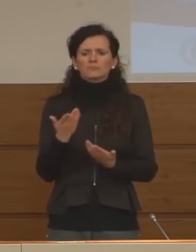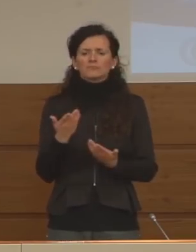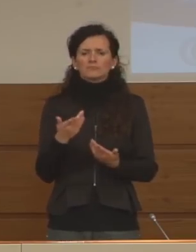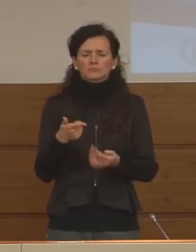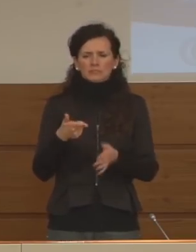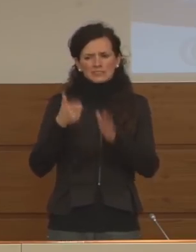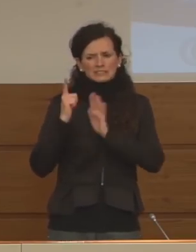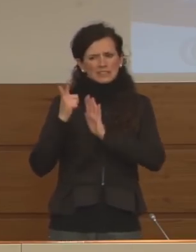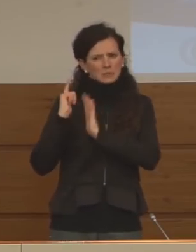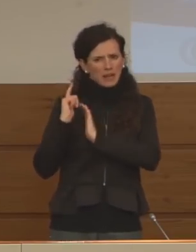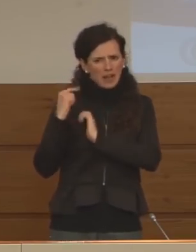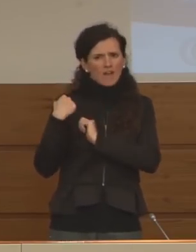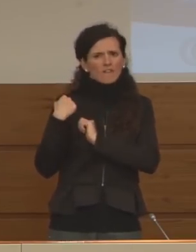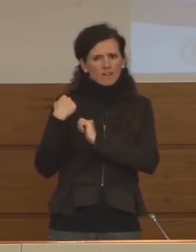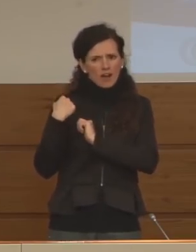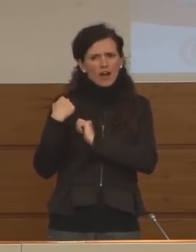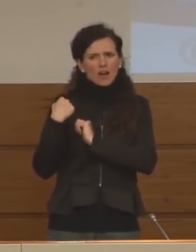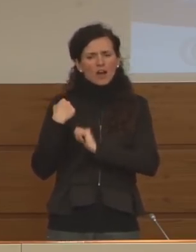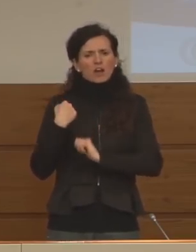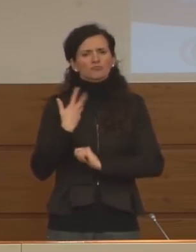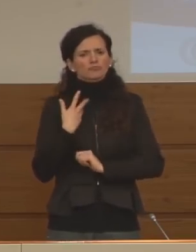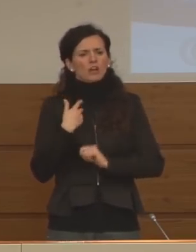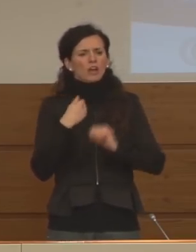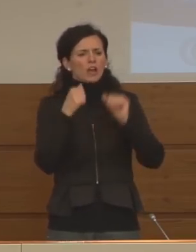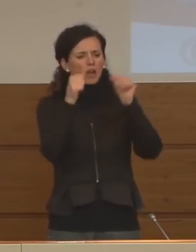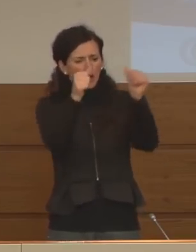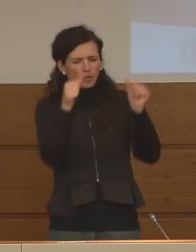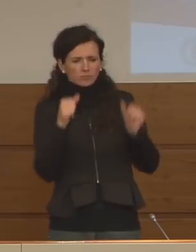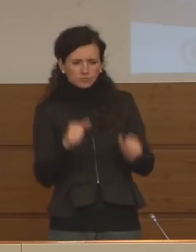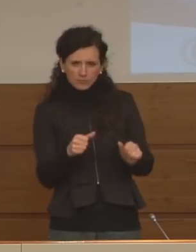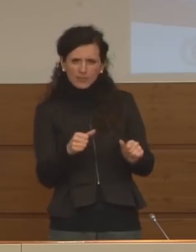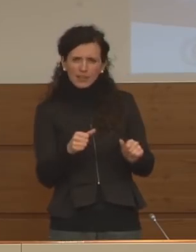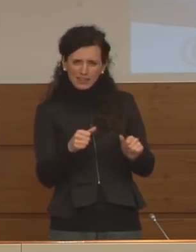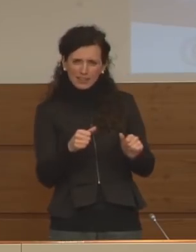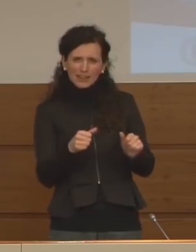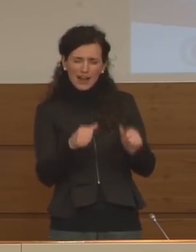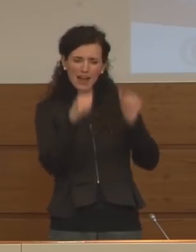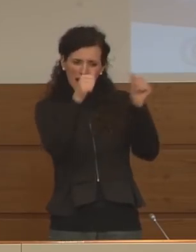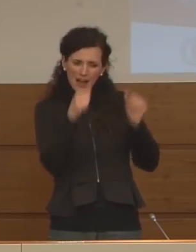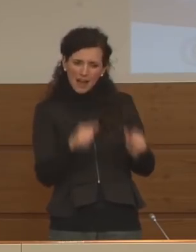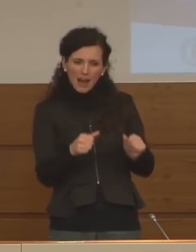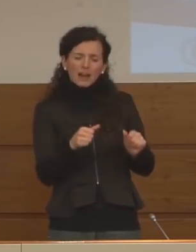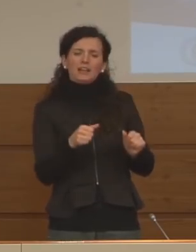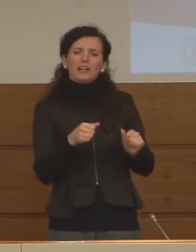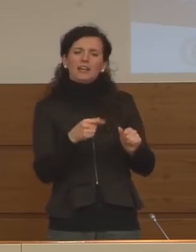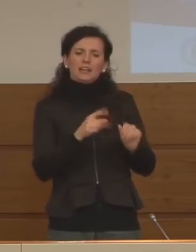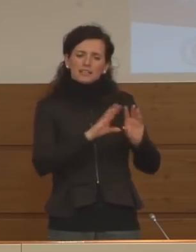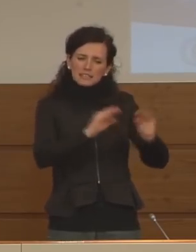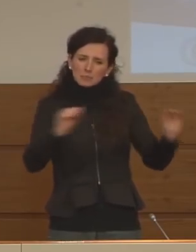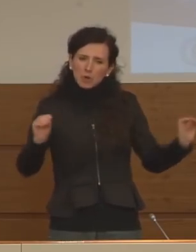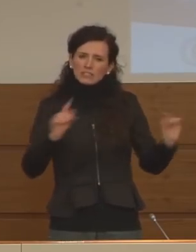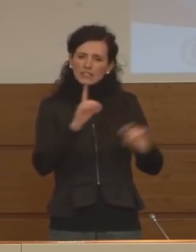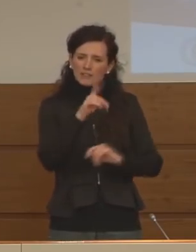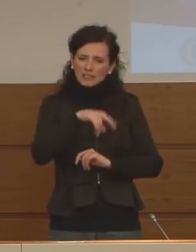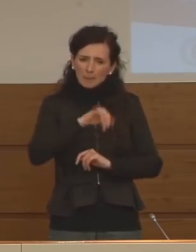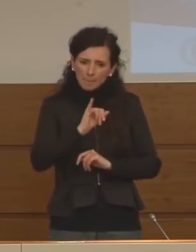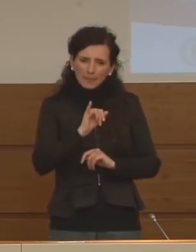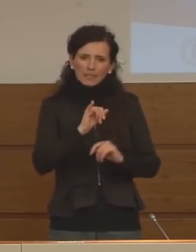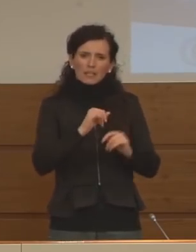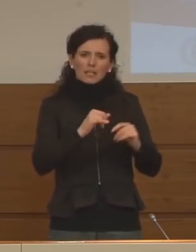alcune gare per approvvigionarsi dei dispositivi e delle attrezzature che servono